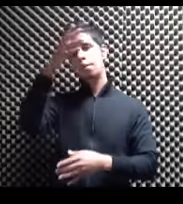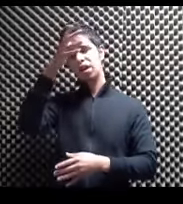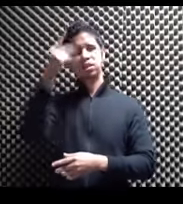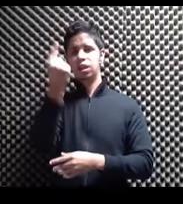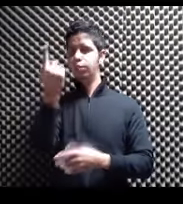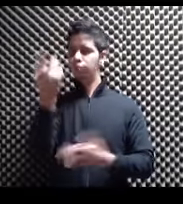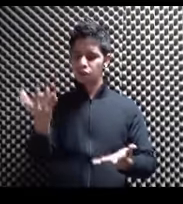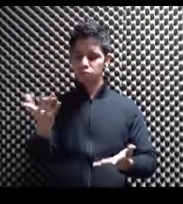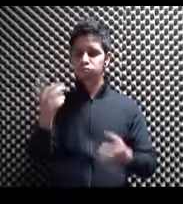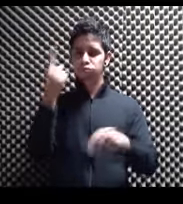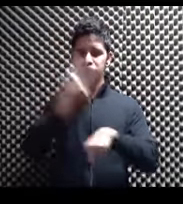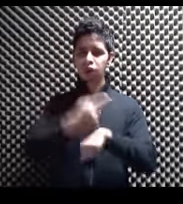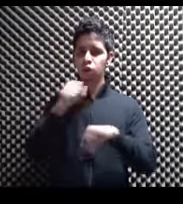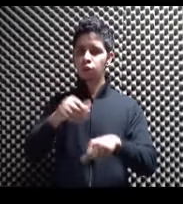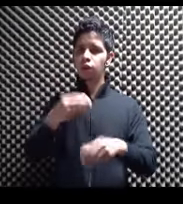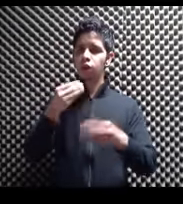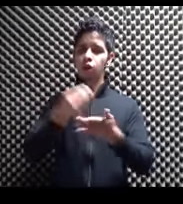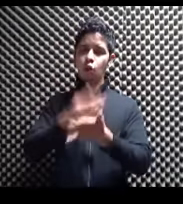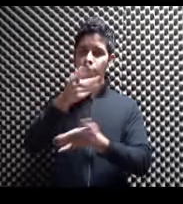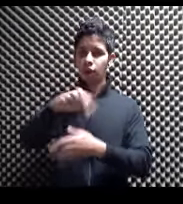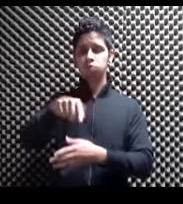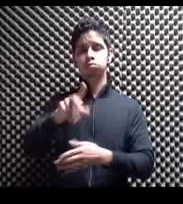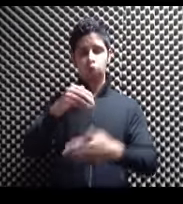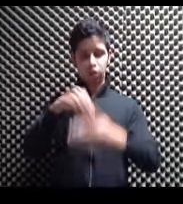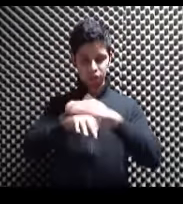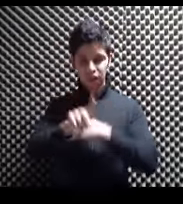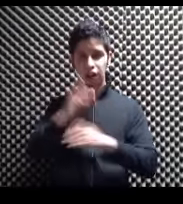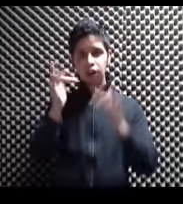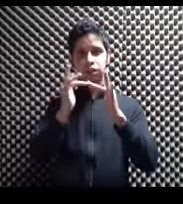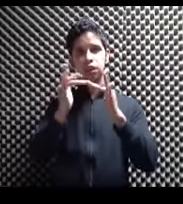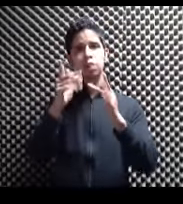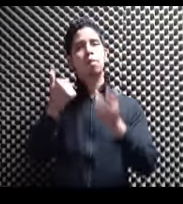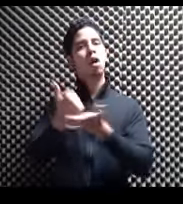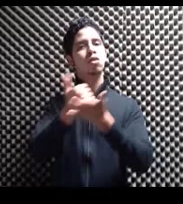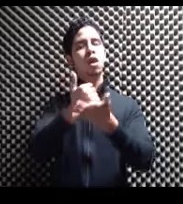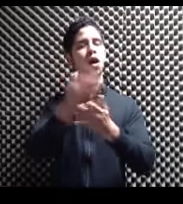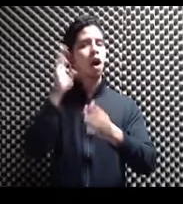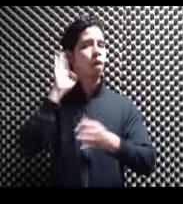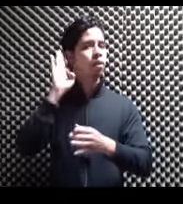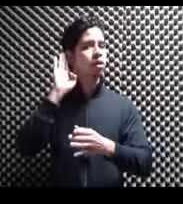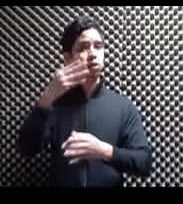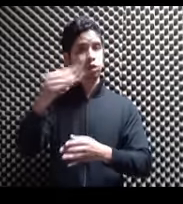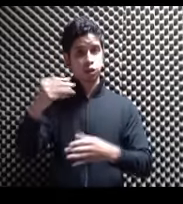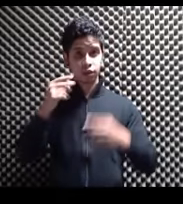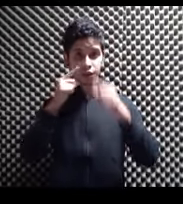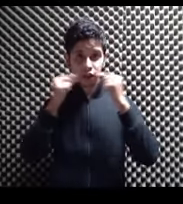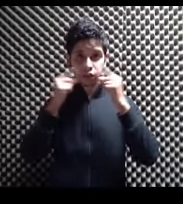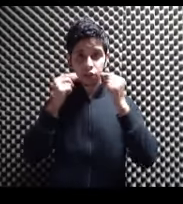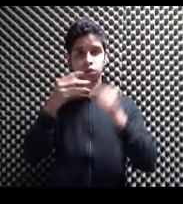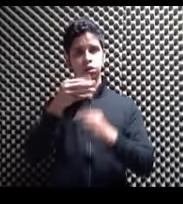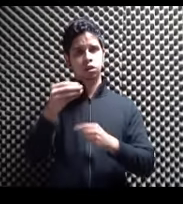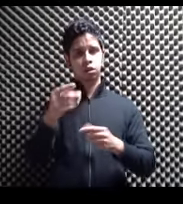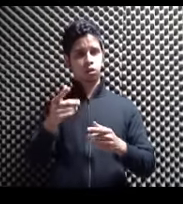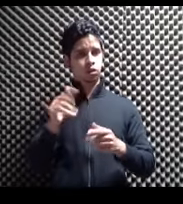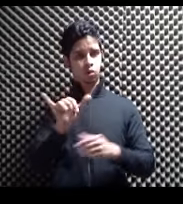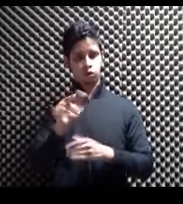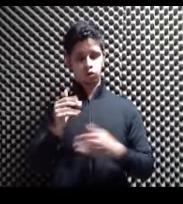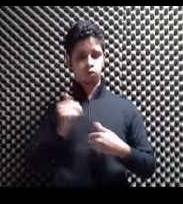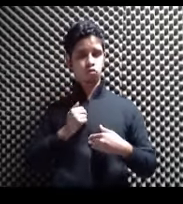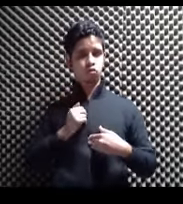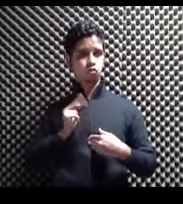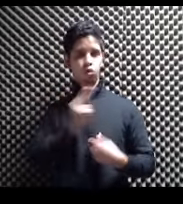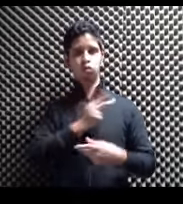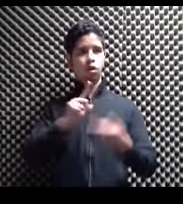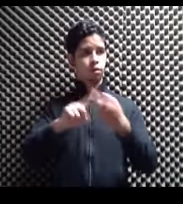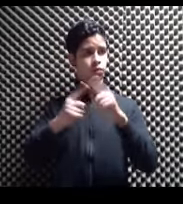y nos busca. Y vamos a ayudar a los perritos y gatitos que también son nuestro amiguito. Y parte de nosotros y nuestra familia. Exacto.